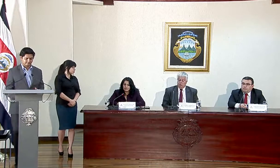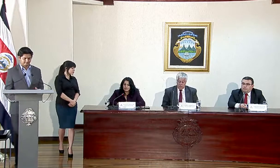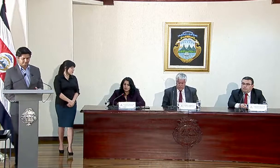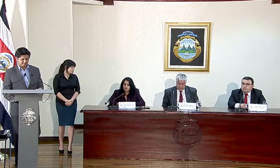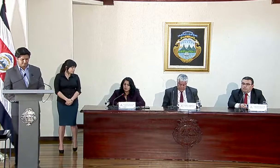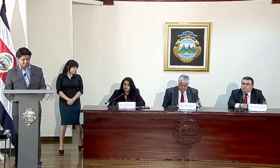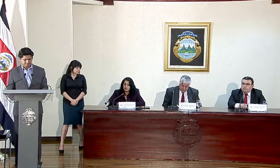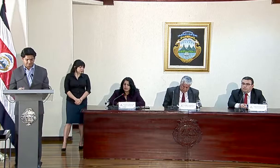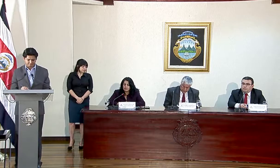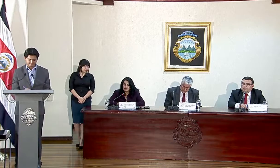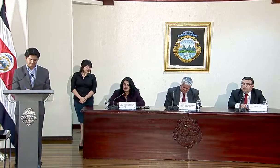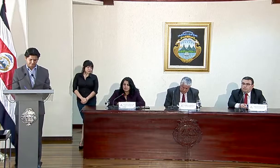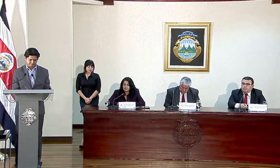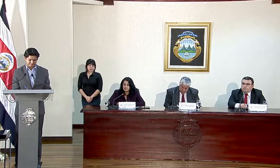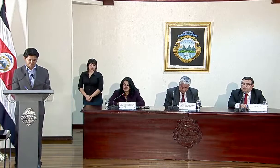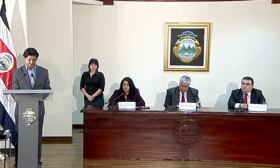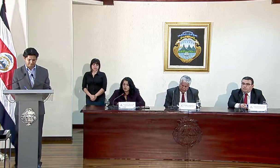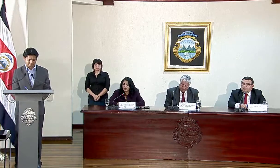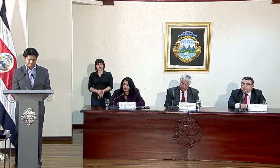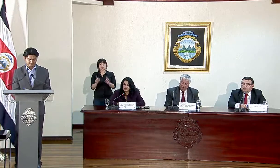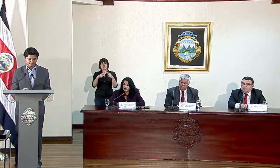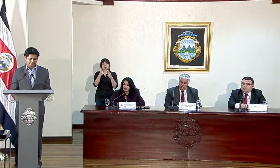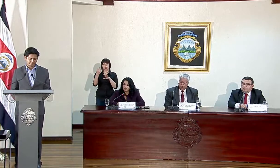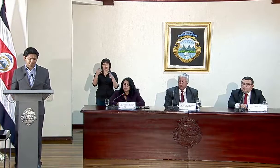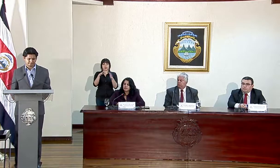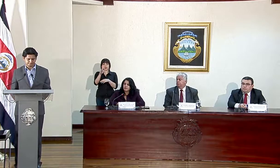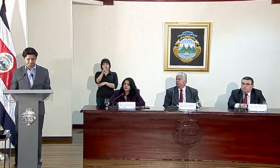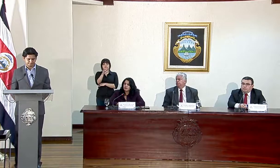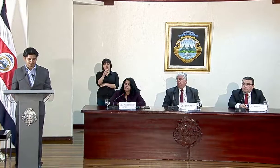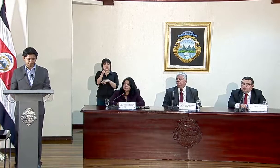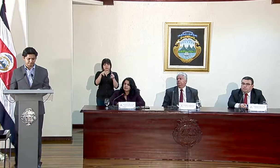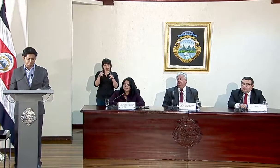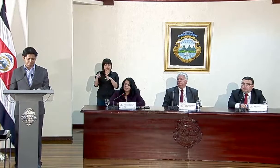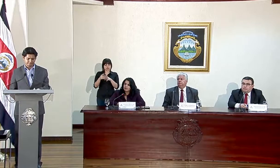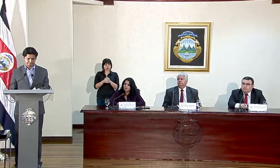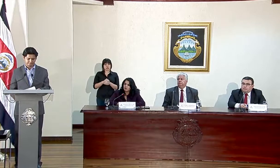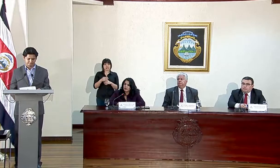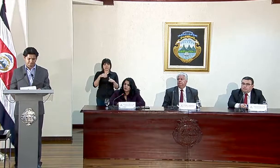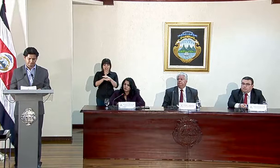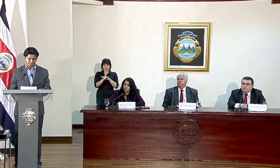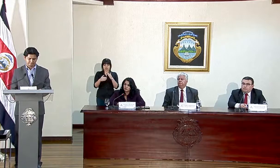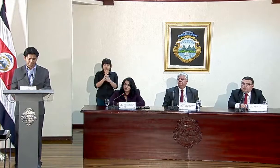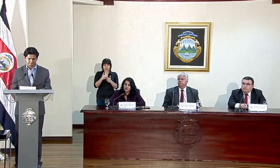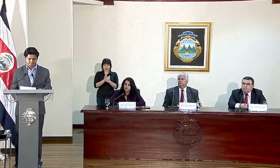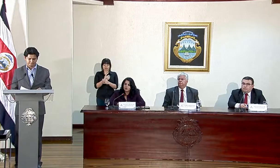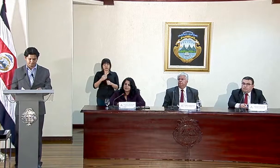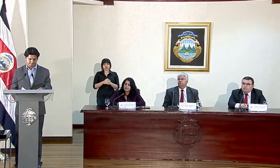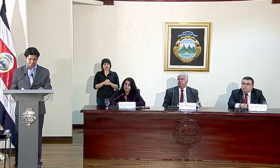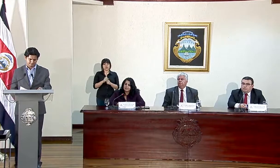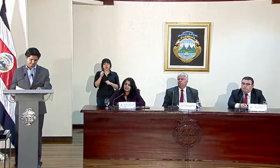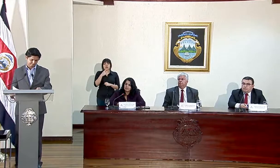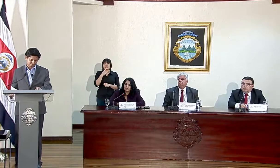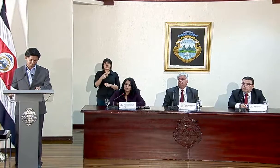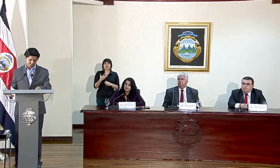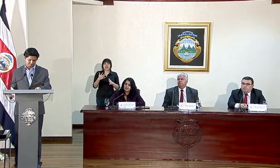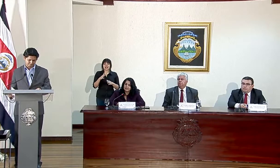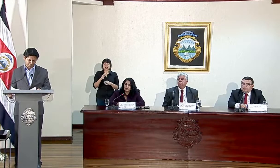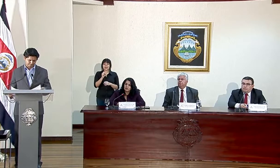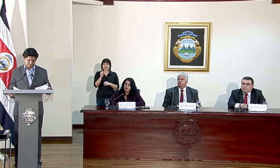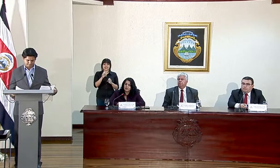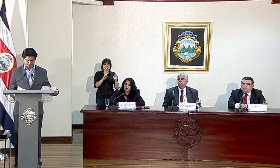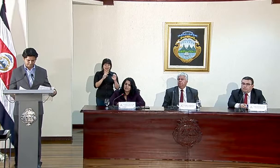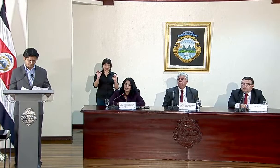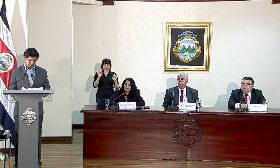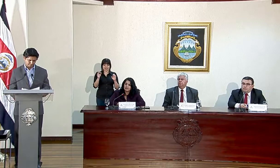En ese grupo de un promedio de 800 personas de ingresos nuevos, puedo decirle que entre los meses de